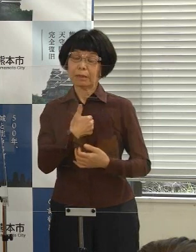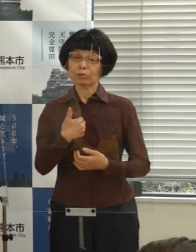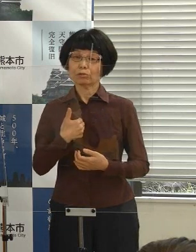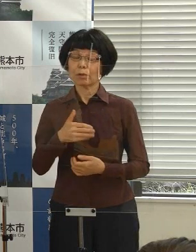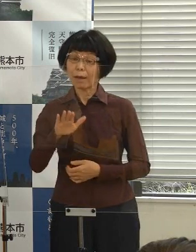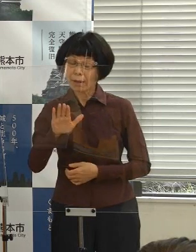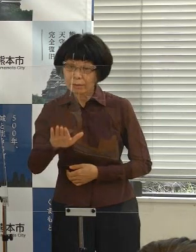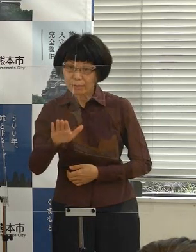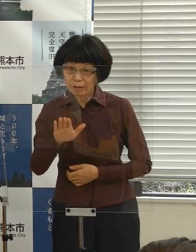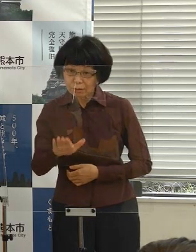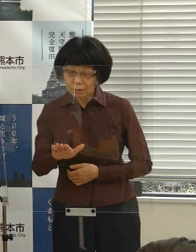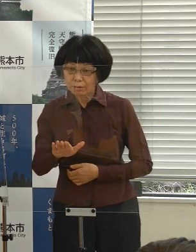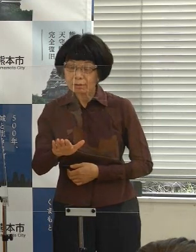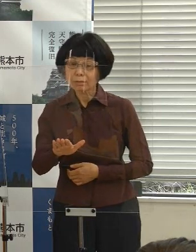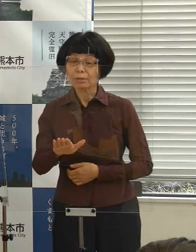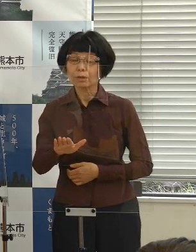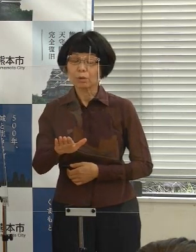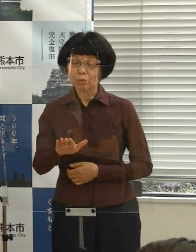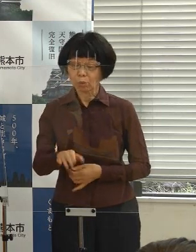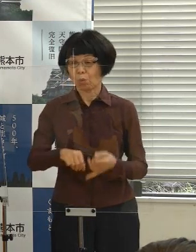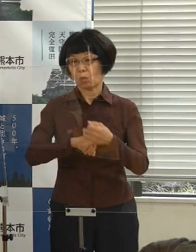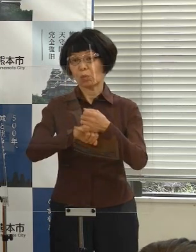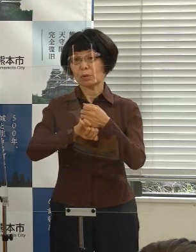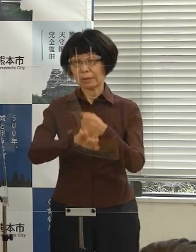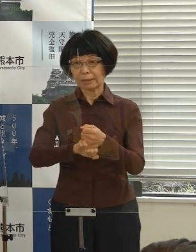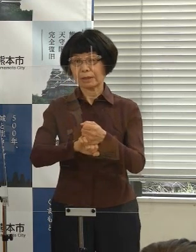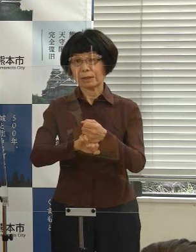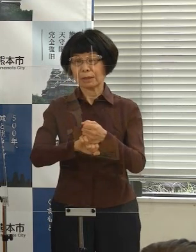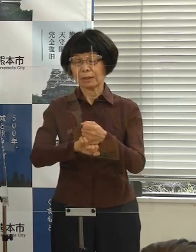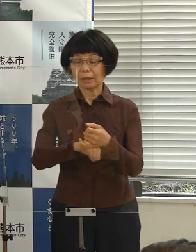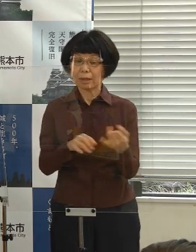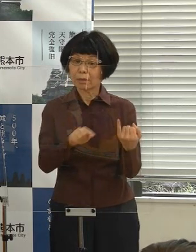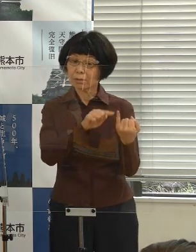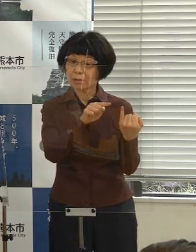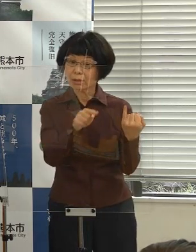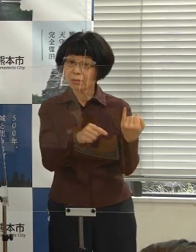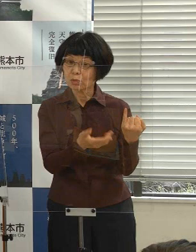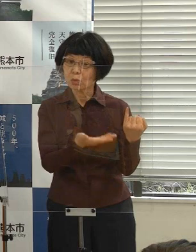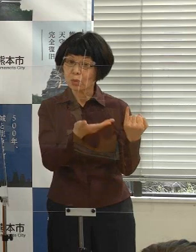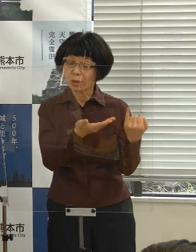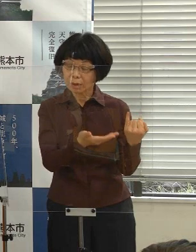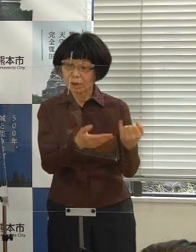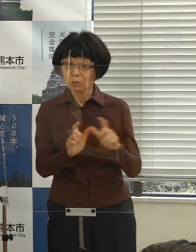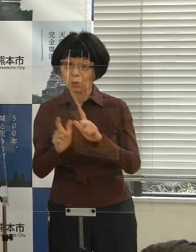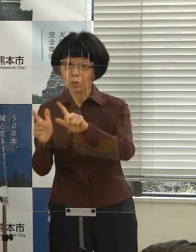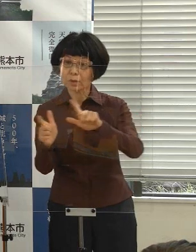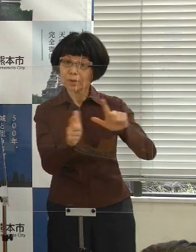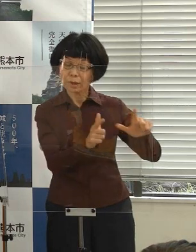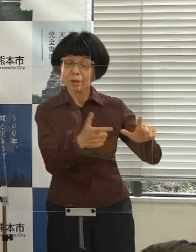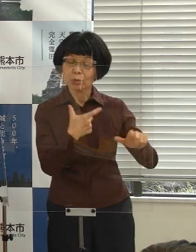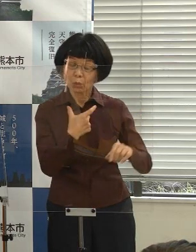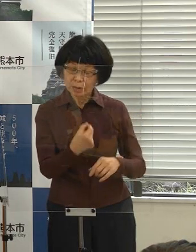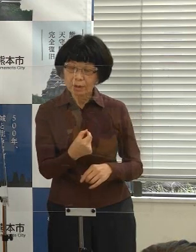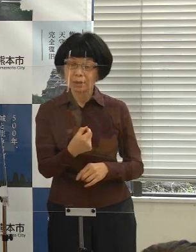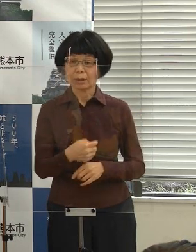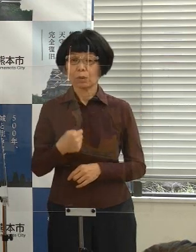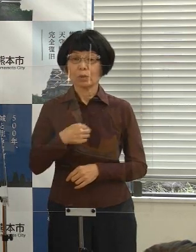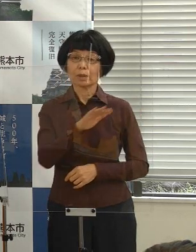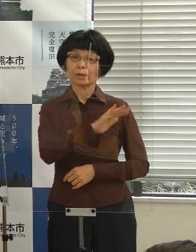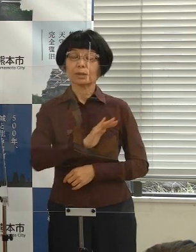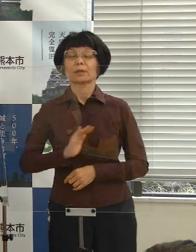ですよということを、ぜひ、その妊婦の方にですね、お伝えいただきたいということで、我々の方から